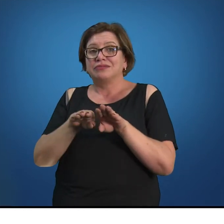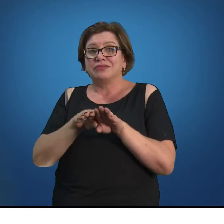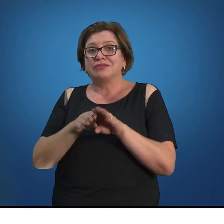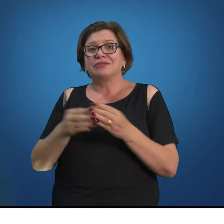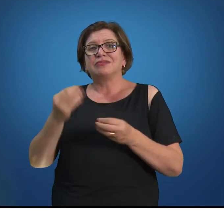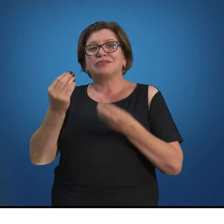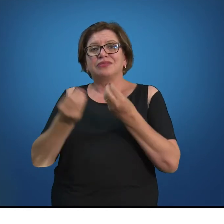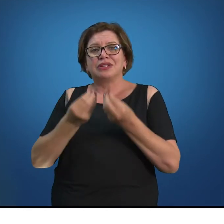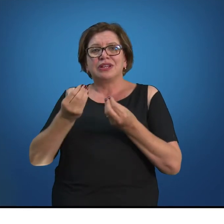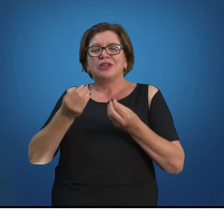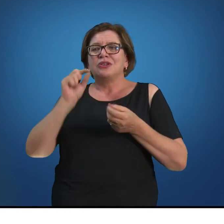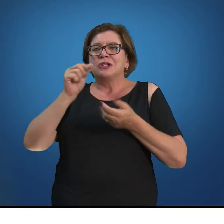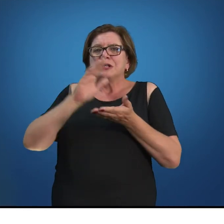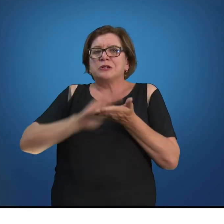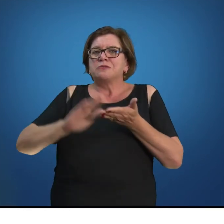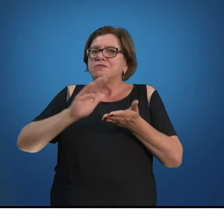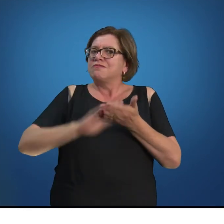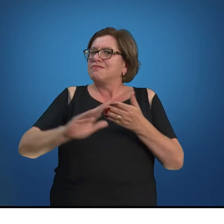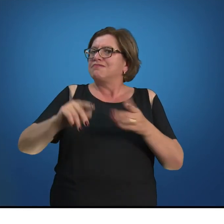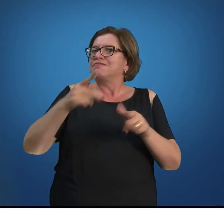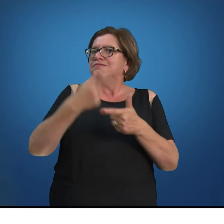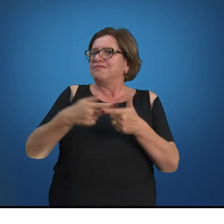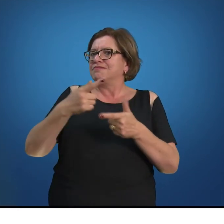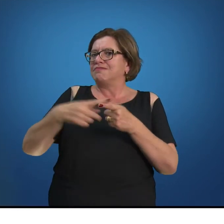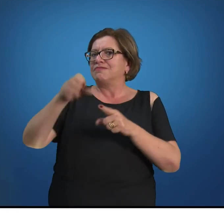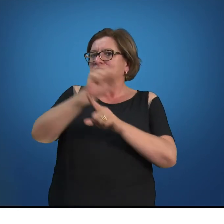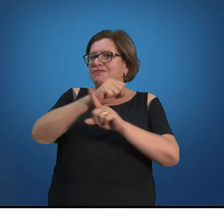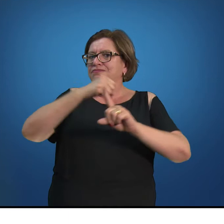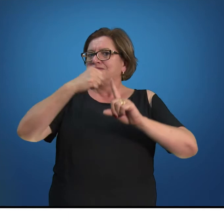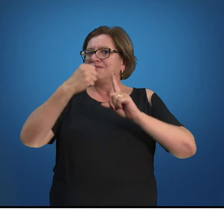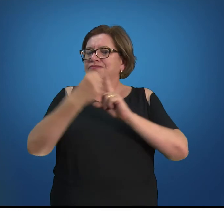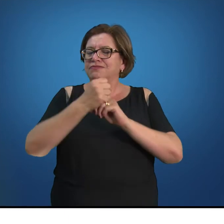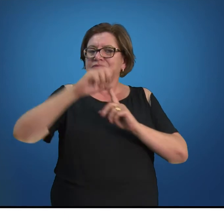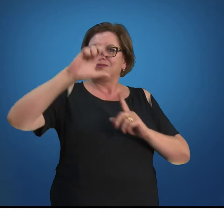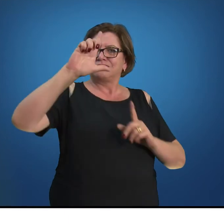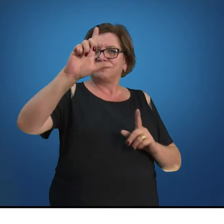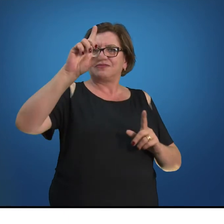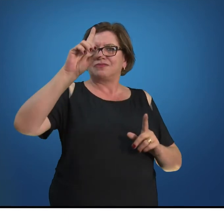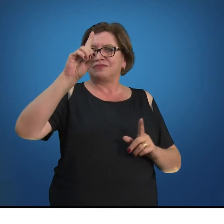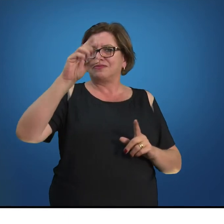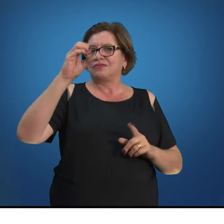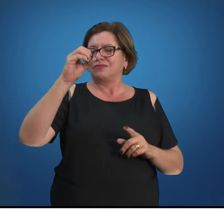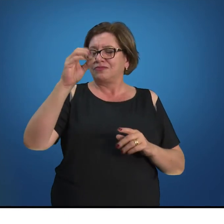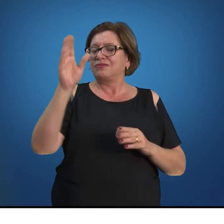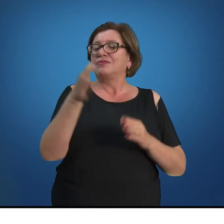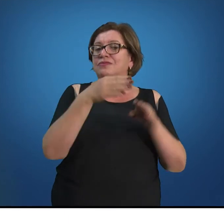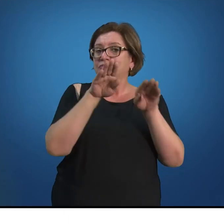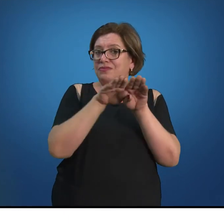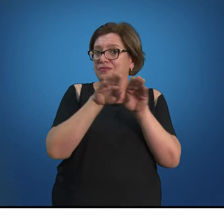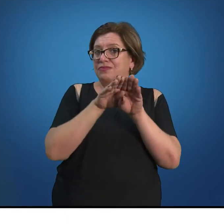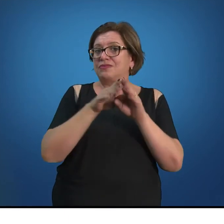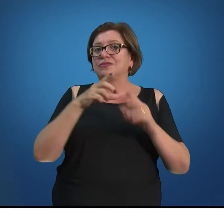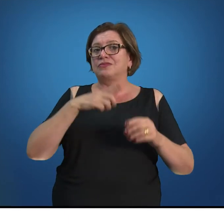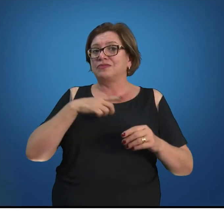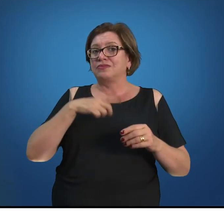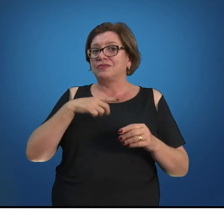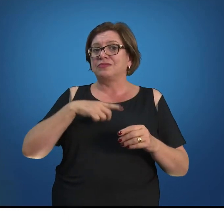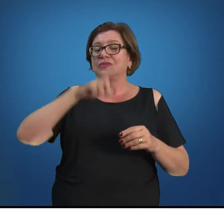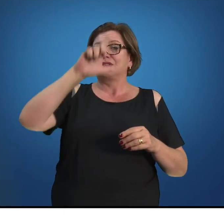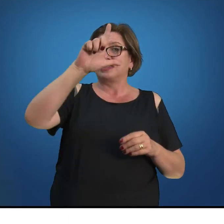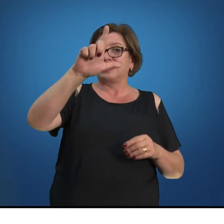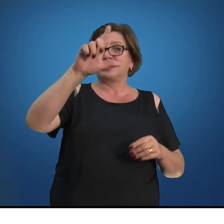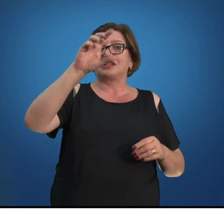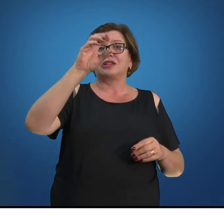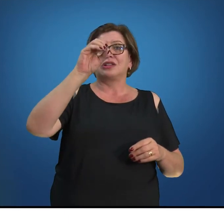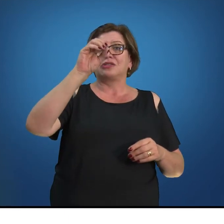dos custos ambientais e sociais na LDO, na LOA e no PPA, ou seja, garantida e compatibilizada